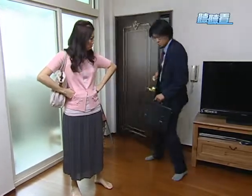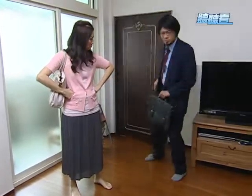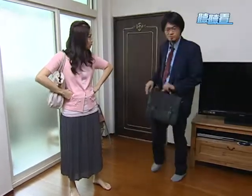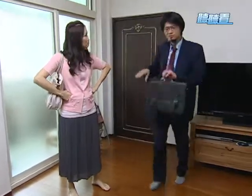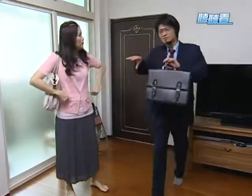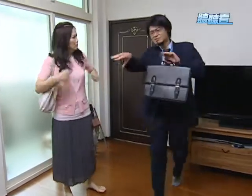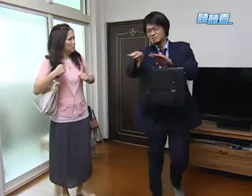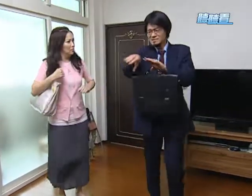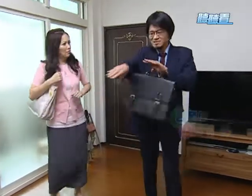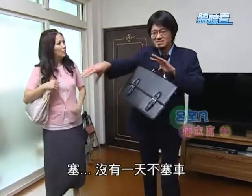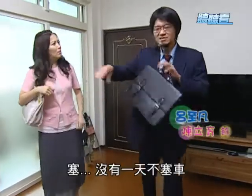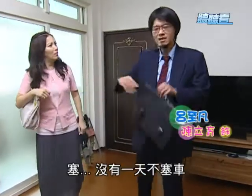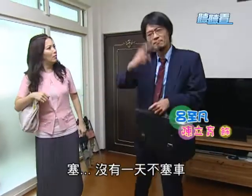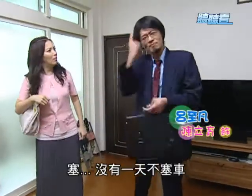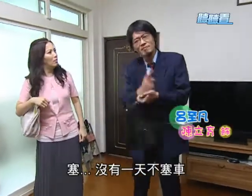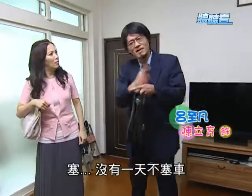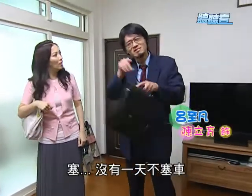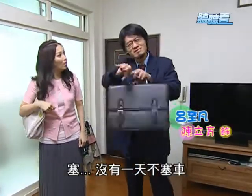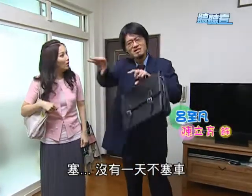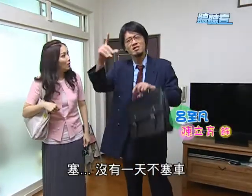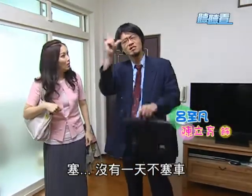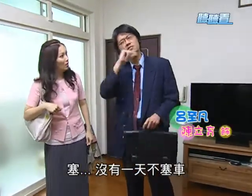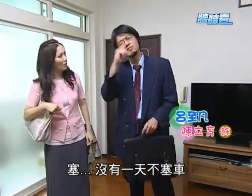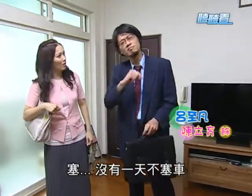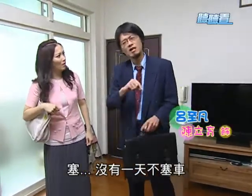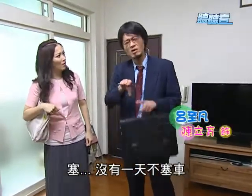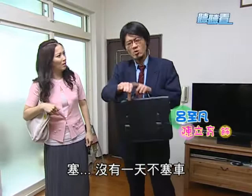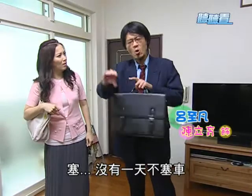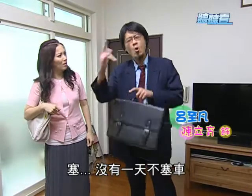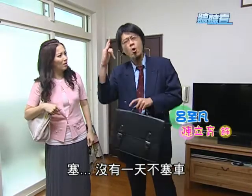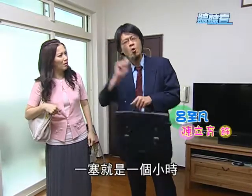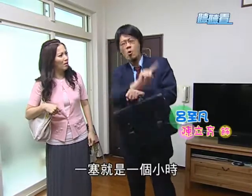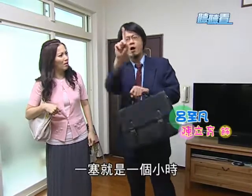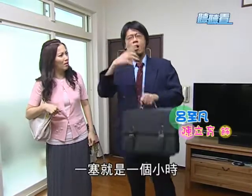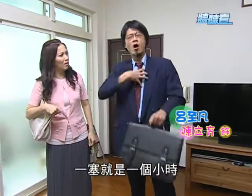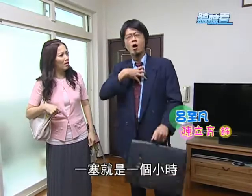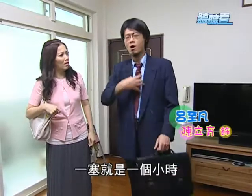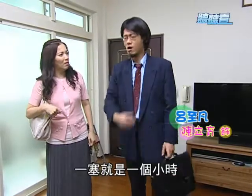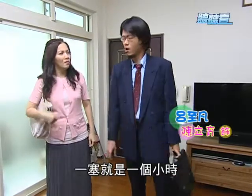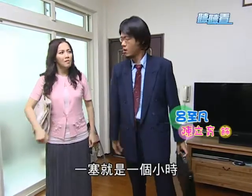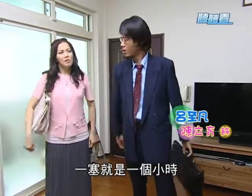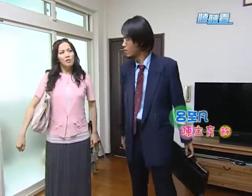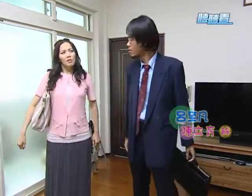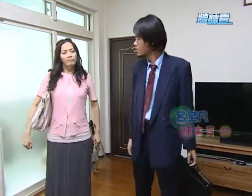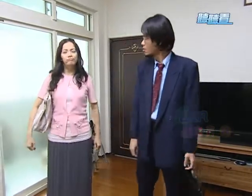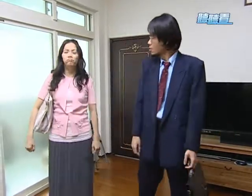哼！哎，塞塞塞，没有一天不塞车，一塞就是一个小时。哦。